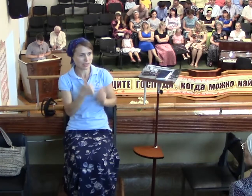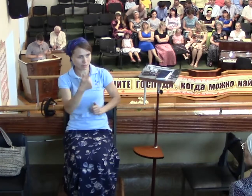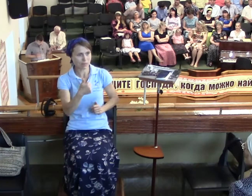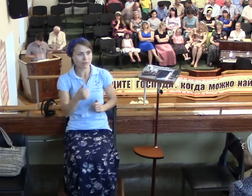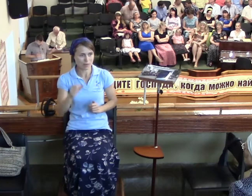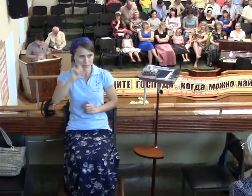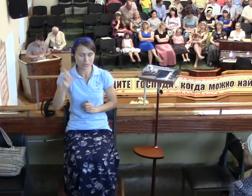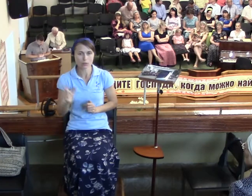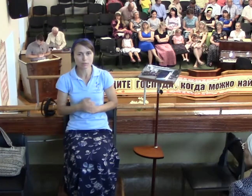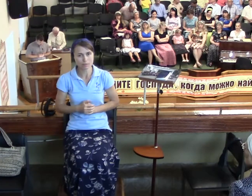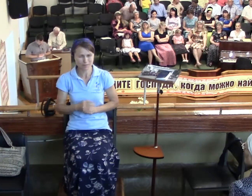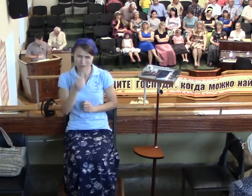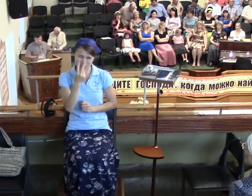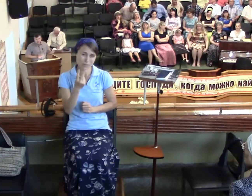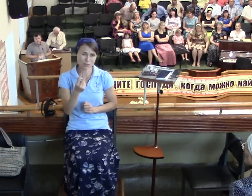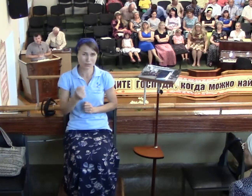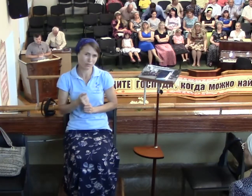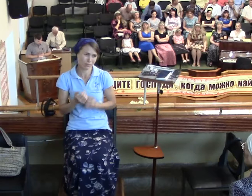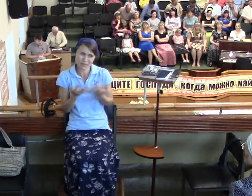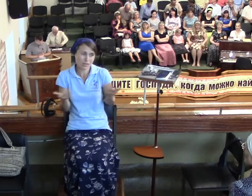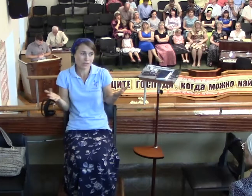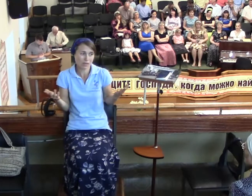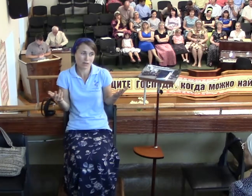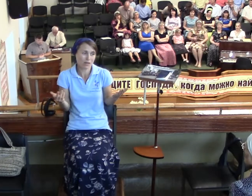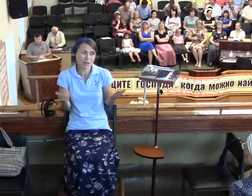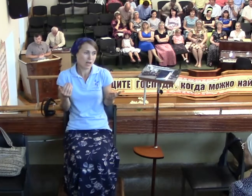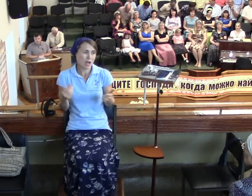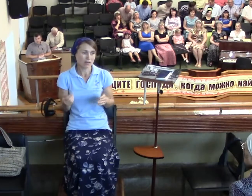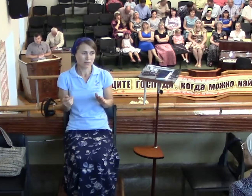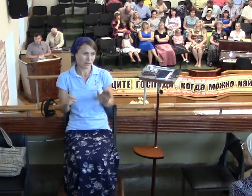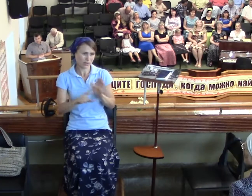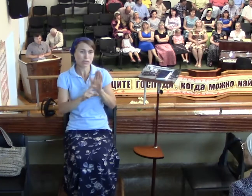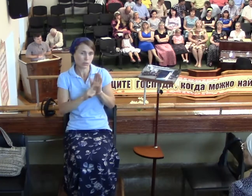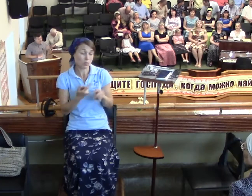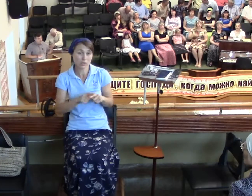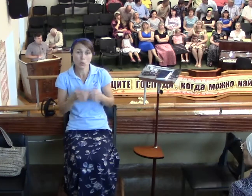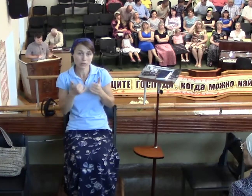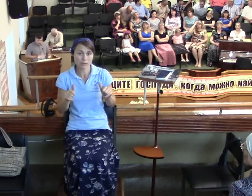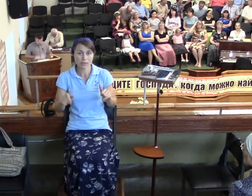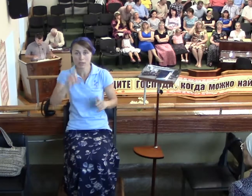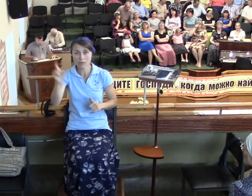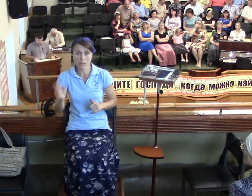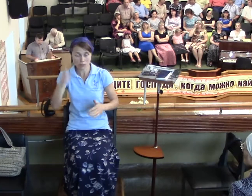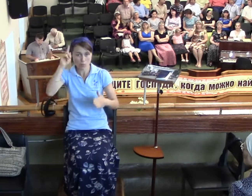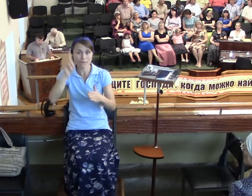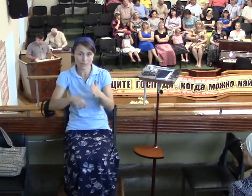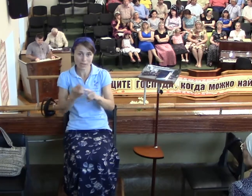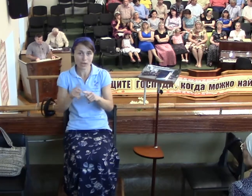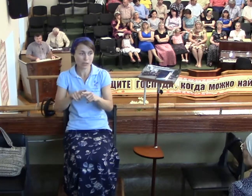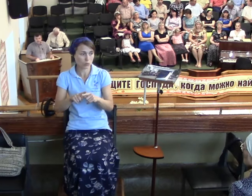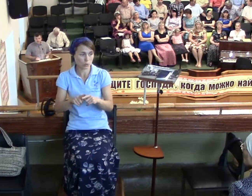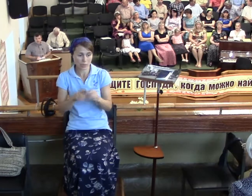весь и посмотрим буквально на несколько первых стихов. Это удивительный псалом веры,